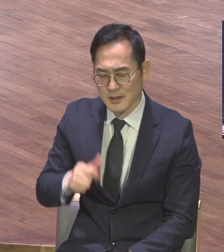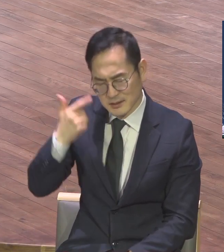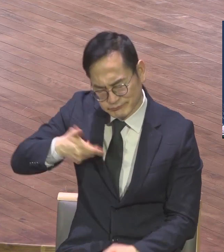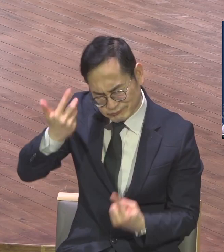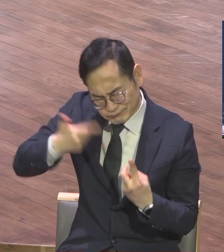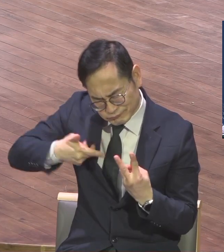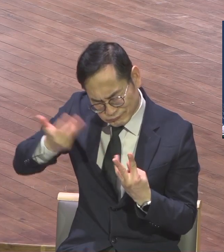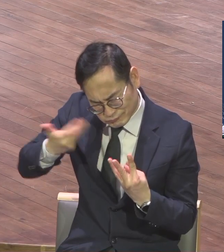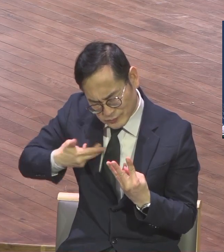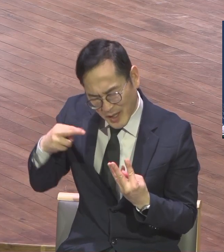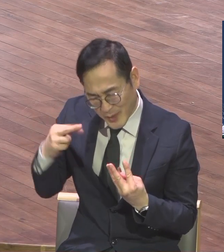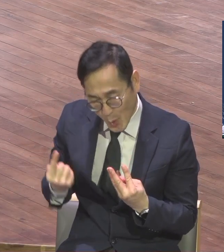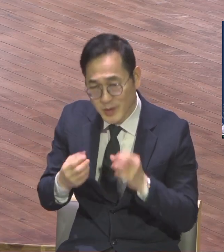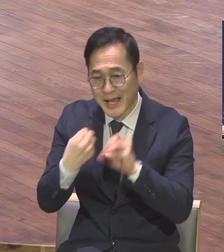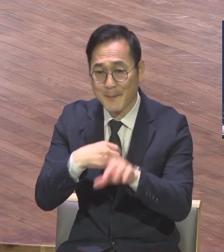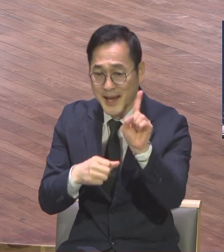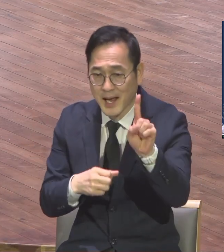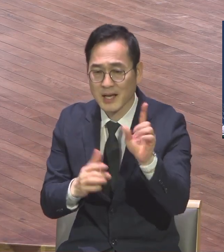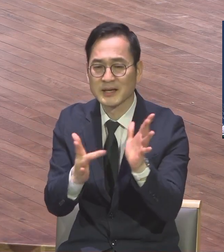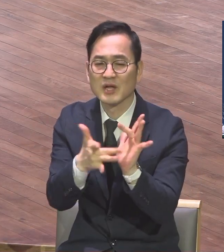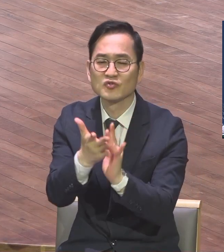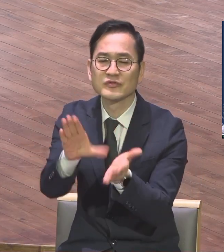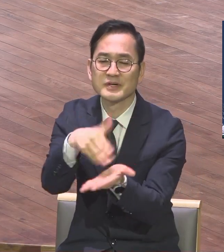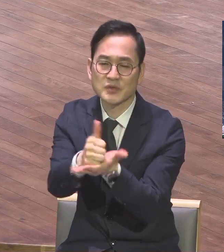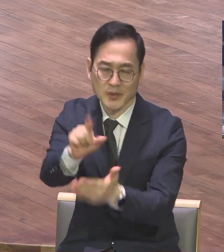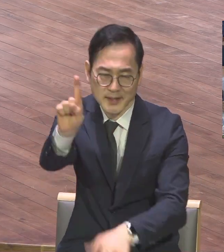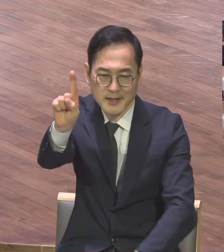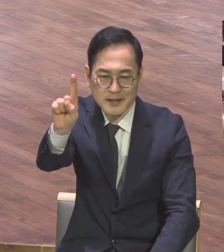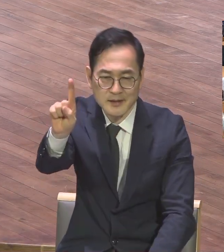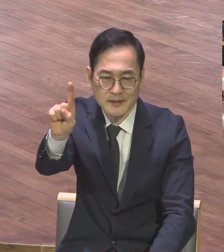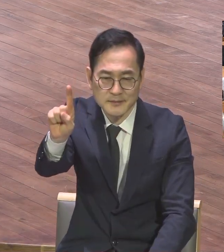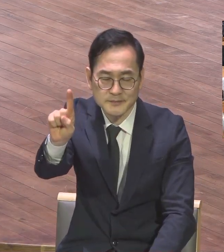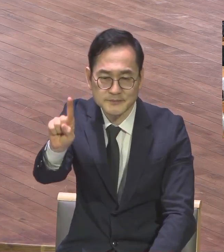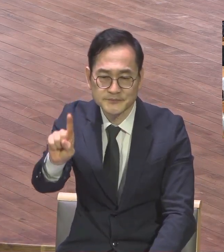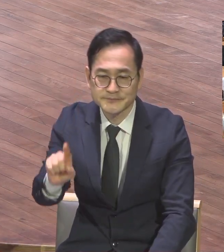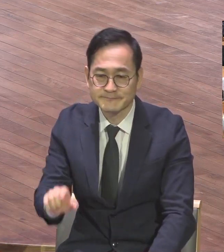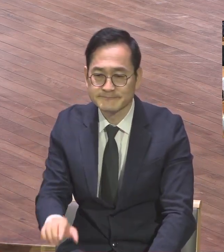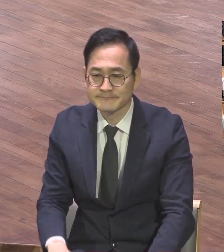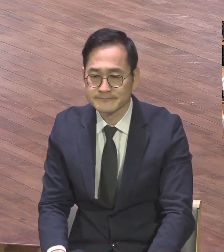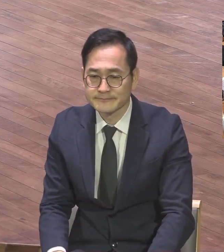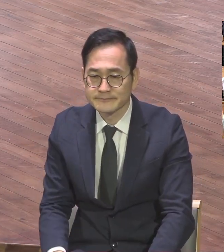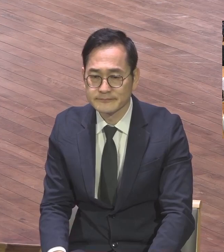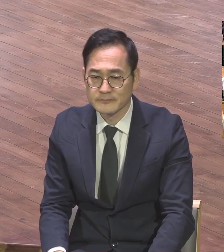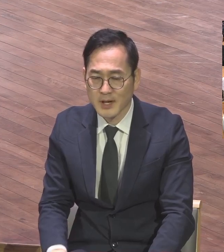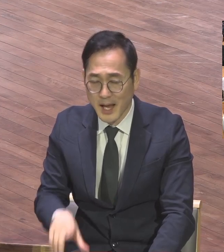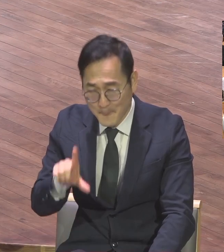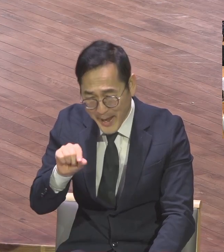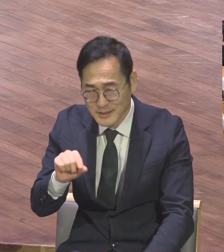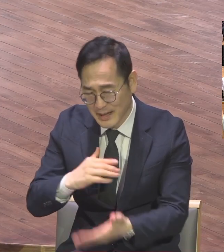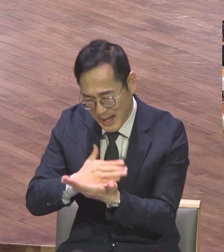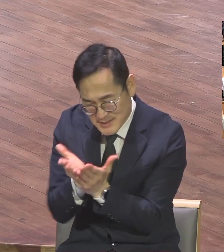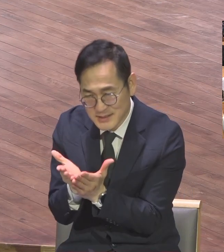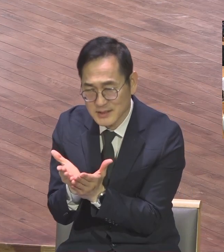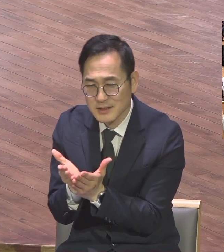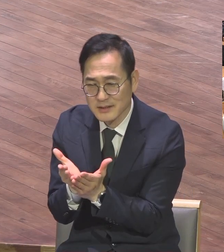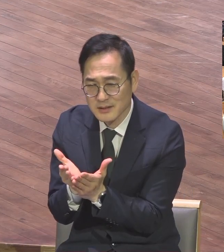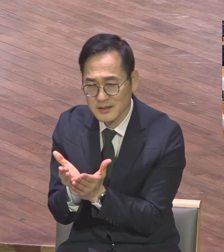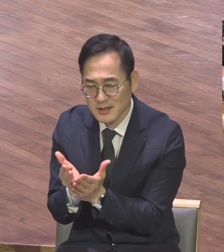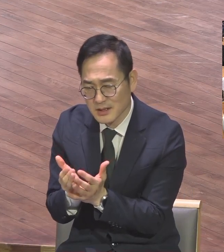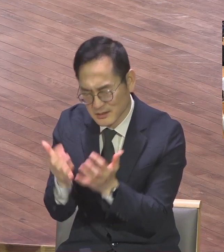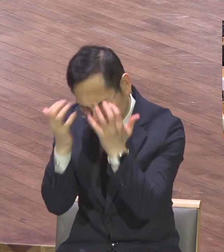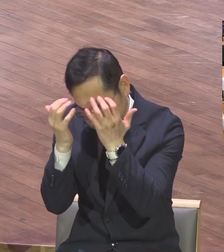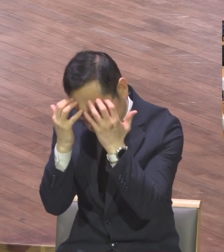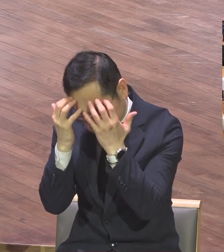그리스도입니다. 1000가지 질문에 한 가지 대답이 그리스도입니다. 만 가지 인생 문제의 해답도 오직